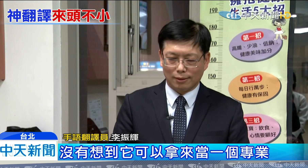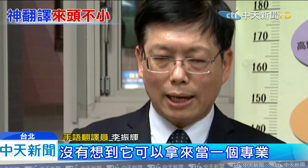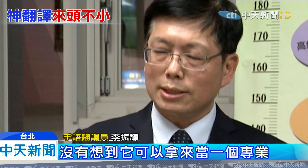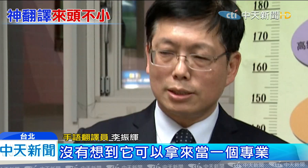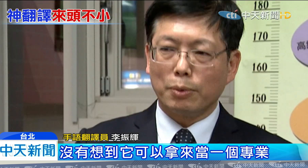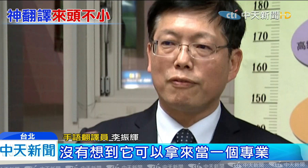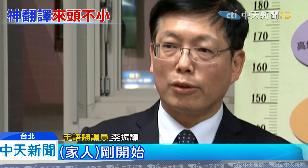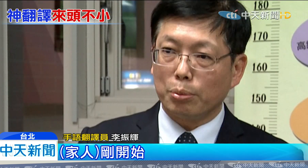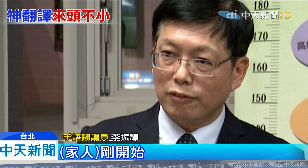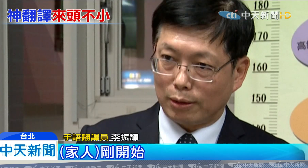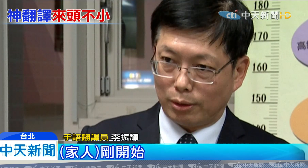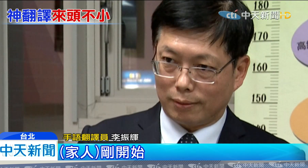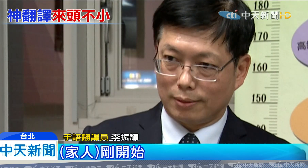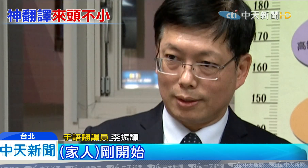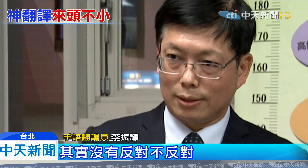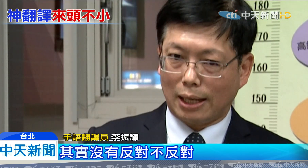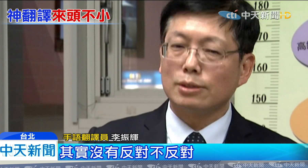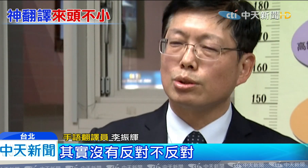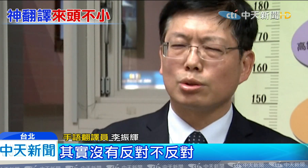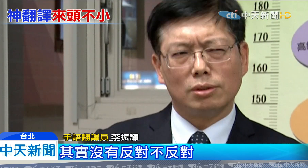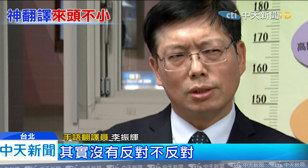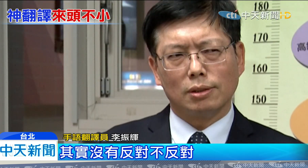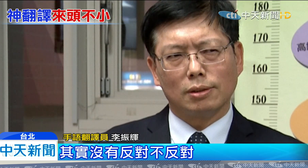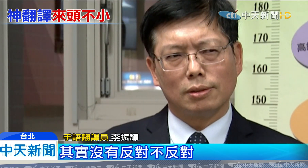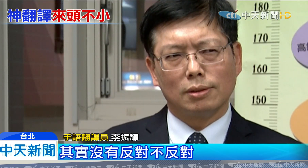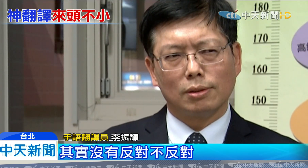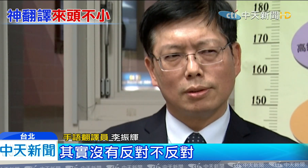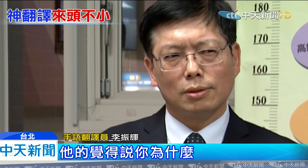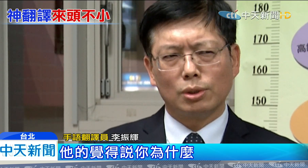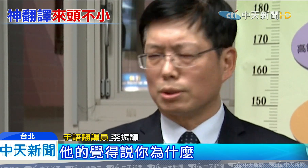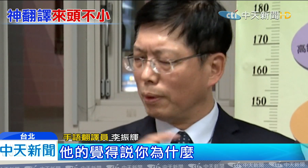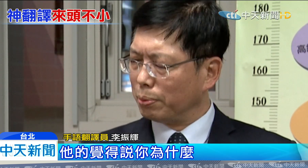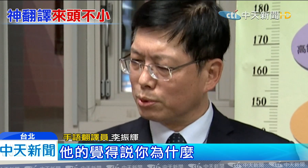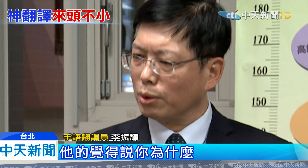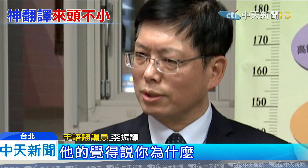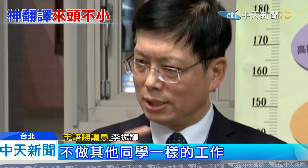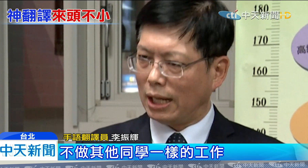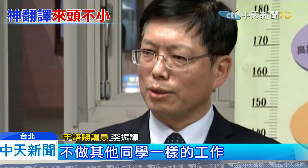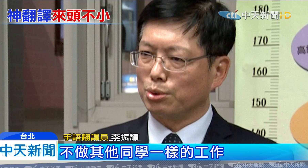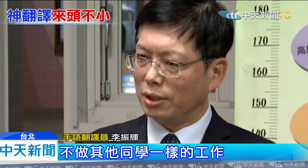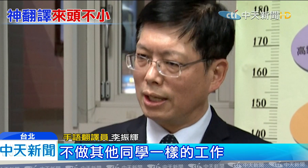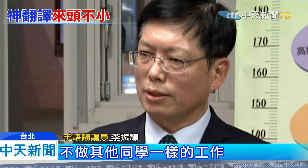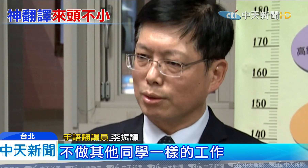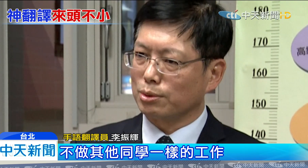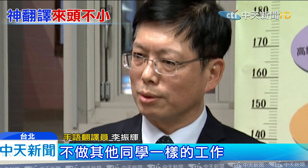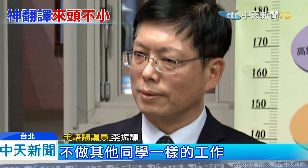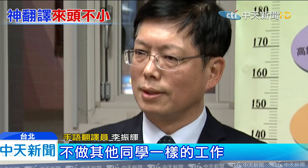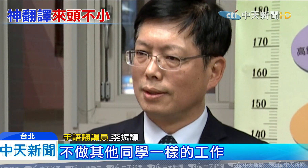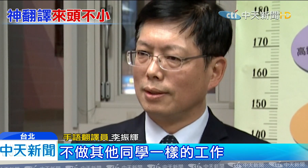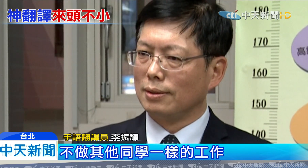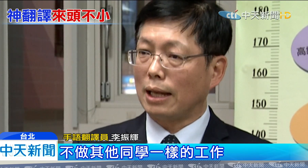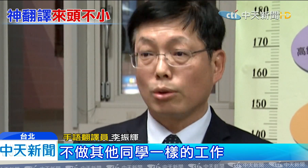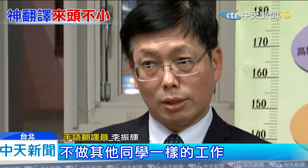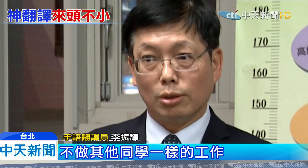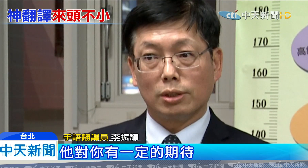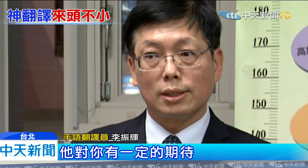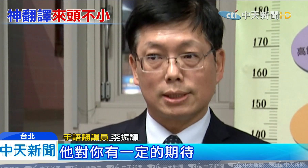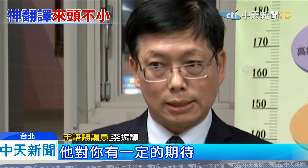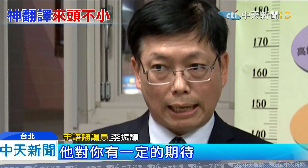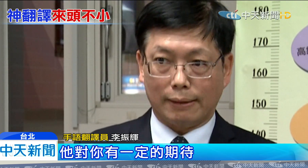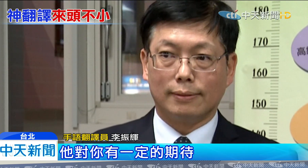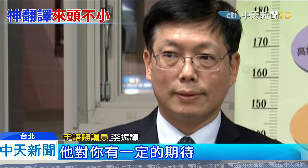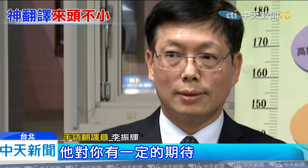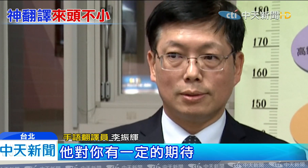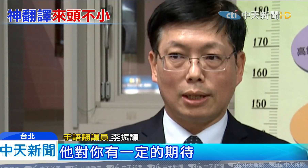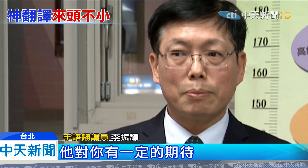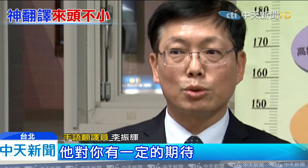专业，刚开始是没有反对不反对，他是觉得说你为什么不做其他同学一样的工作，他对你有一定的